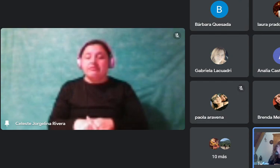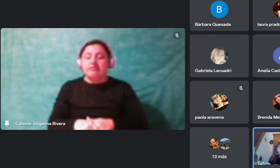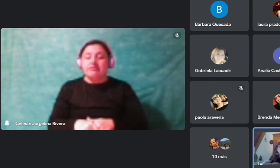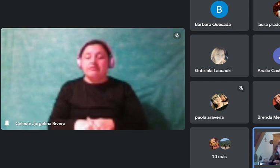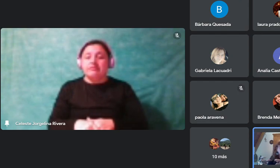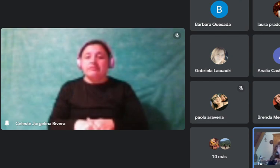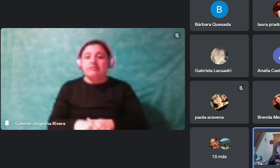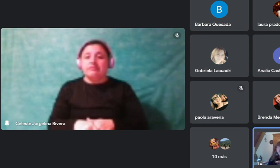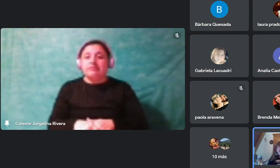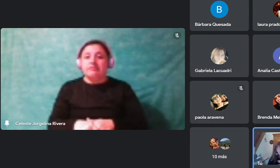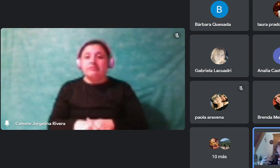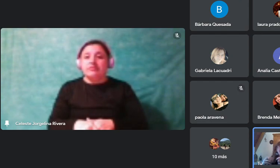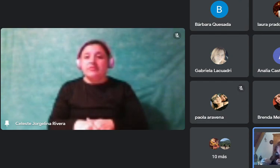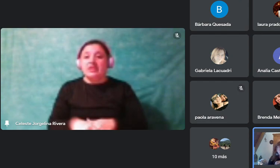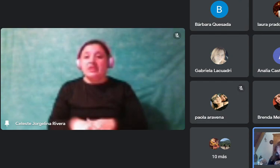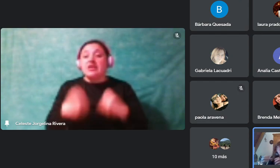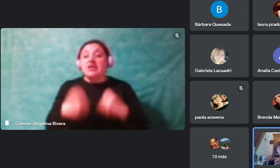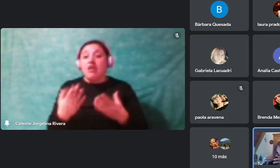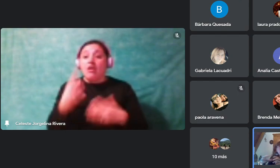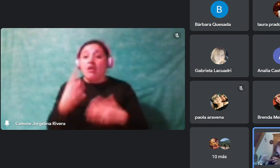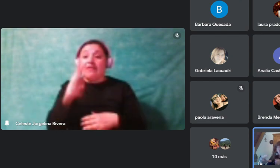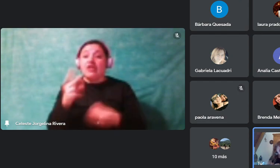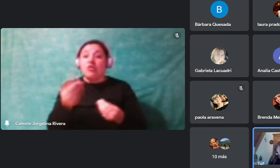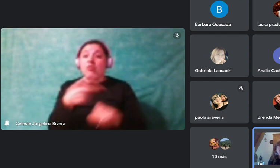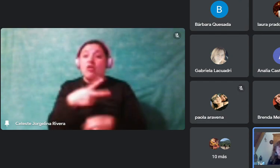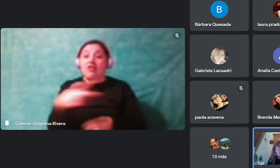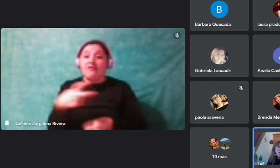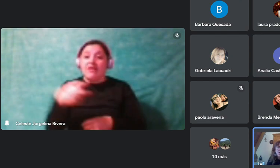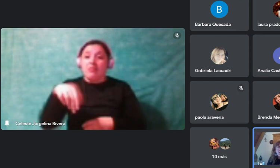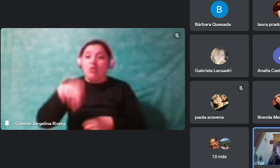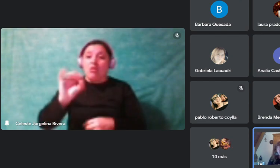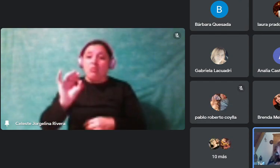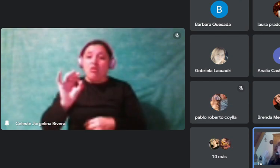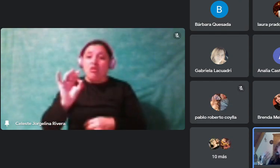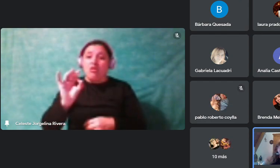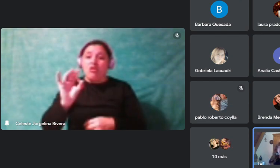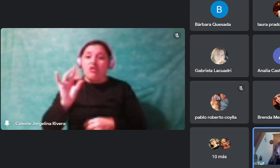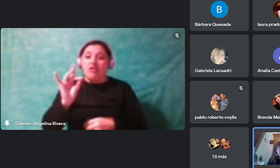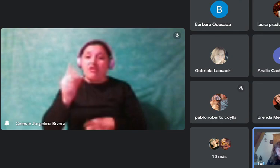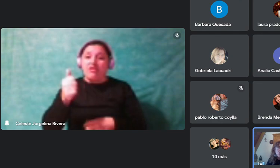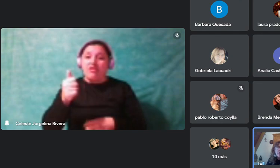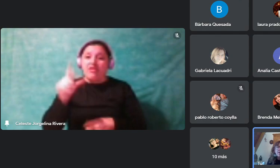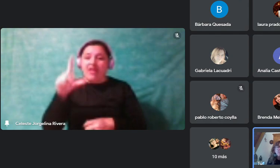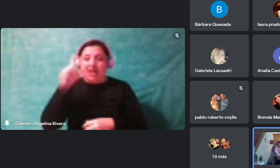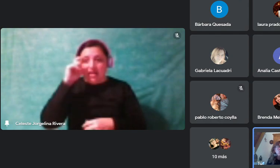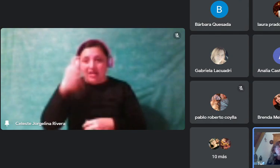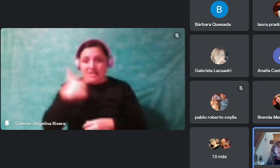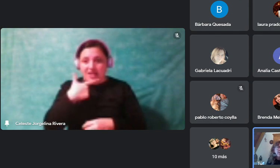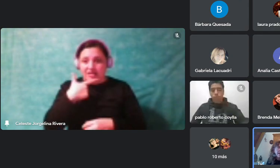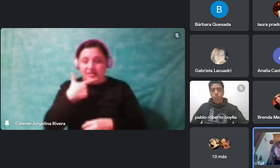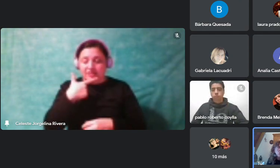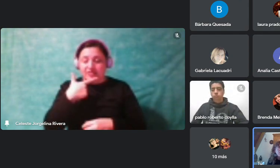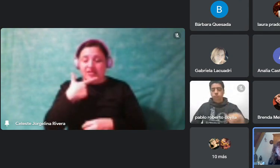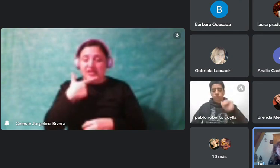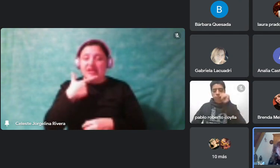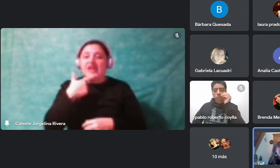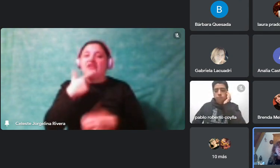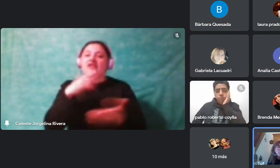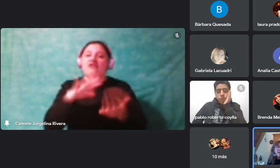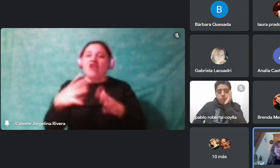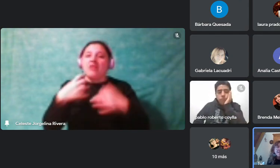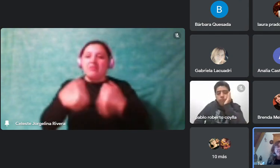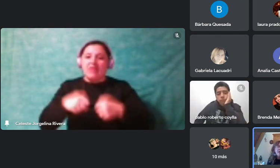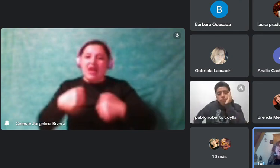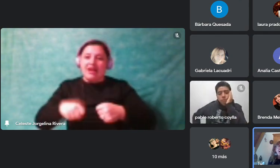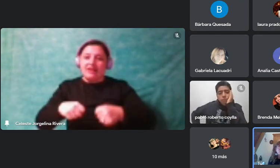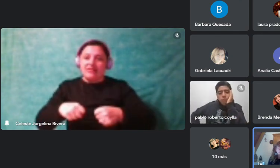de los verbos modales, cuáles son, como apuntes abajo. Pero la ejercitación va a ser como esta. Entonces aprovechen el